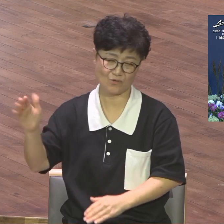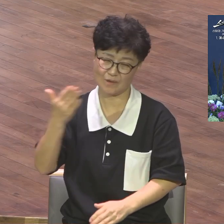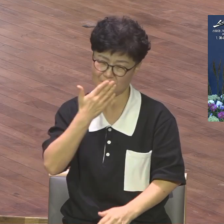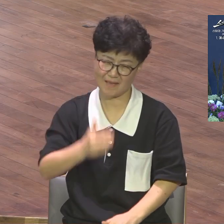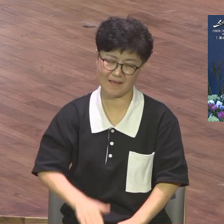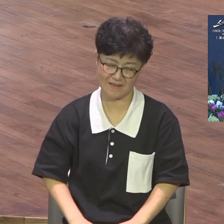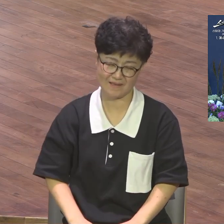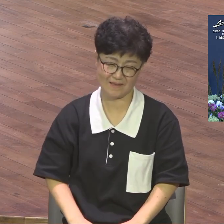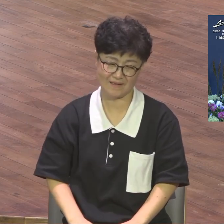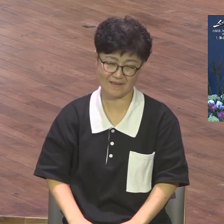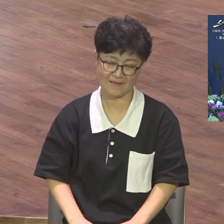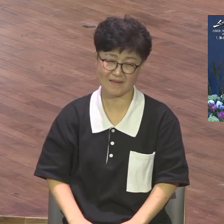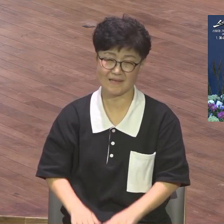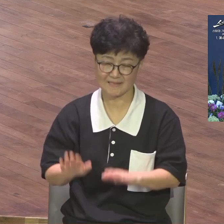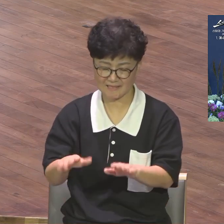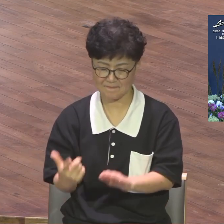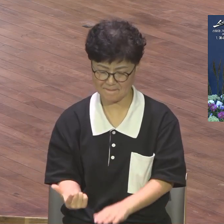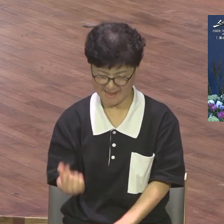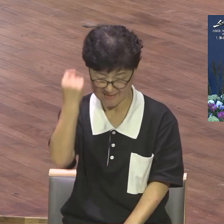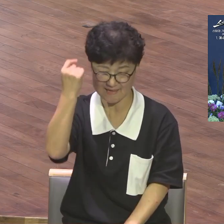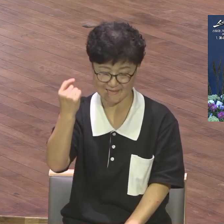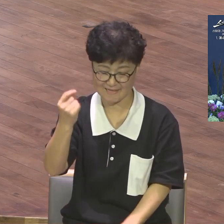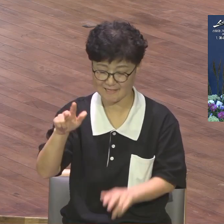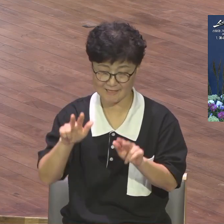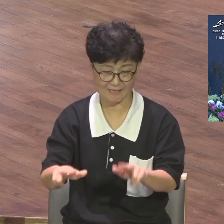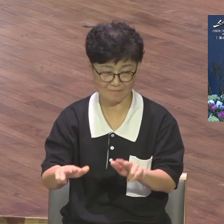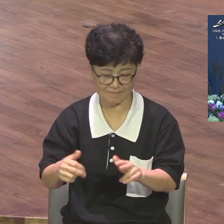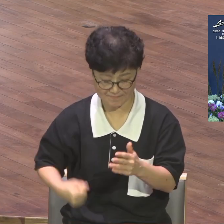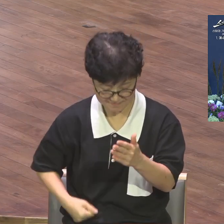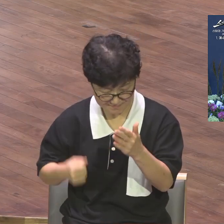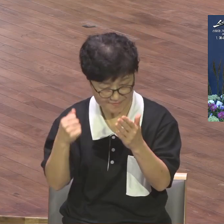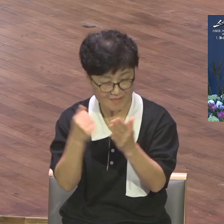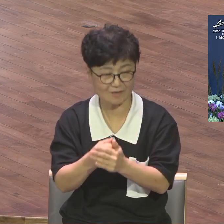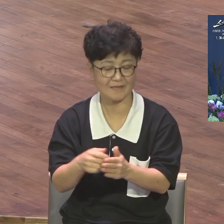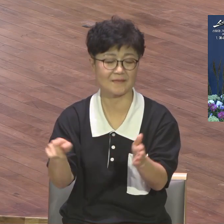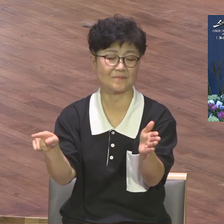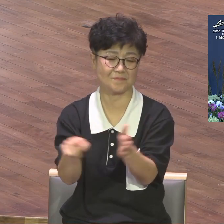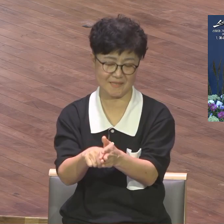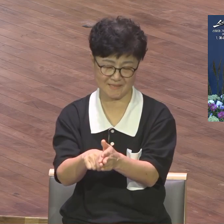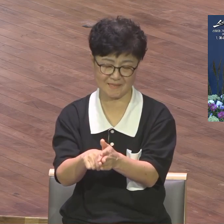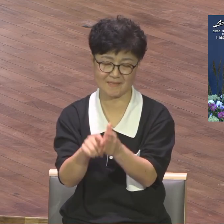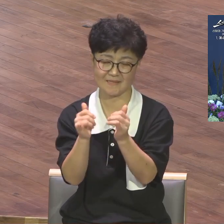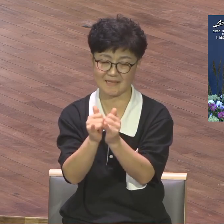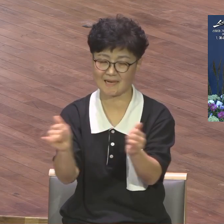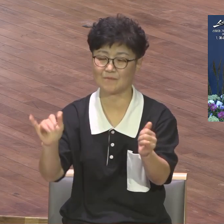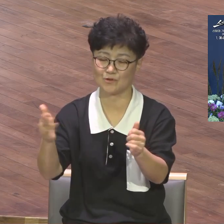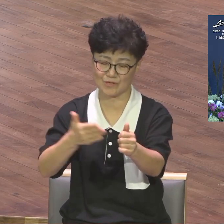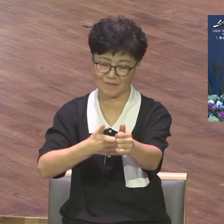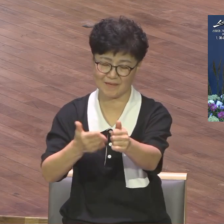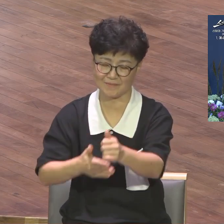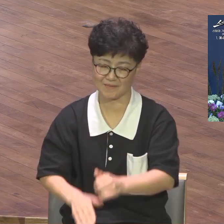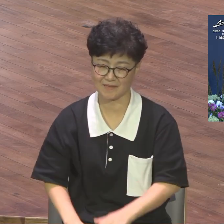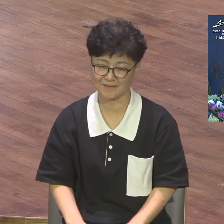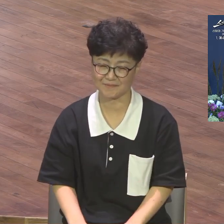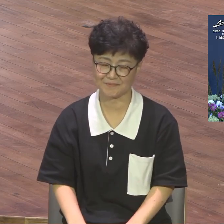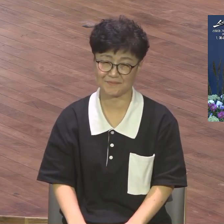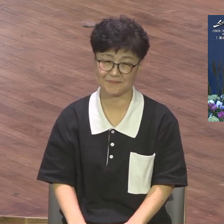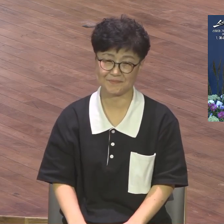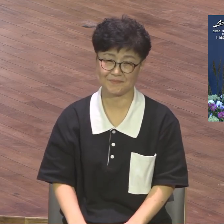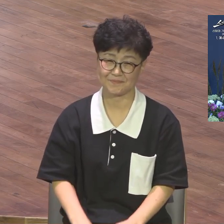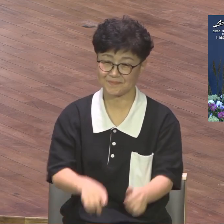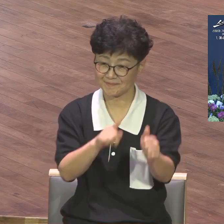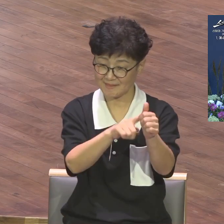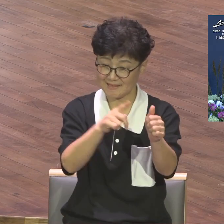오늘 속히 지금 여기서 여러분들이 결단하고 믿는 믿음의 사람이 되시기를 바랍니다. 오늘 삭개오를